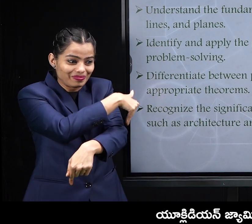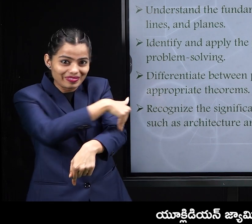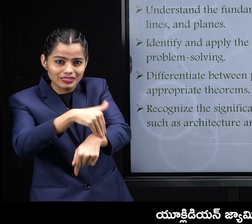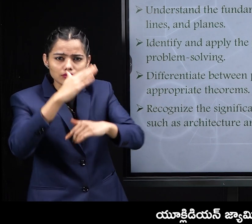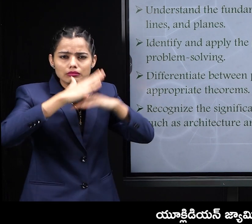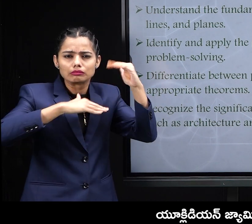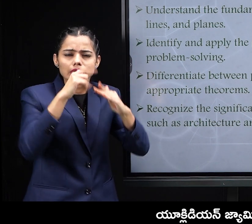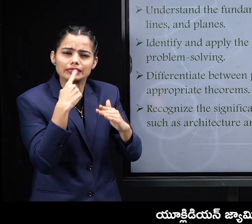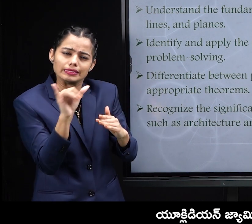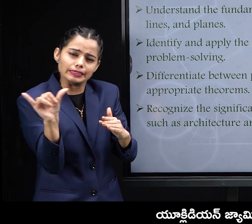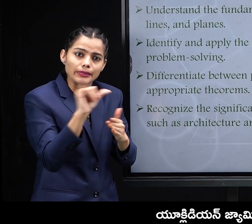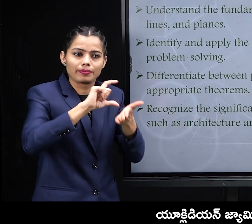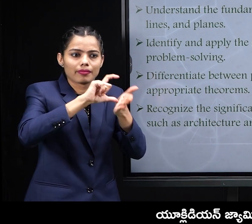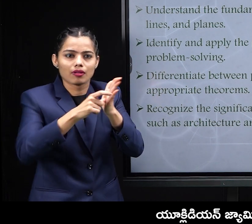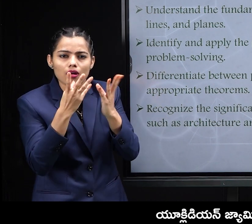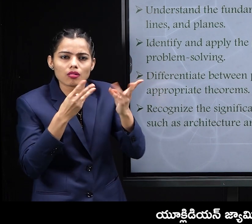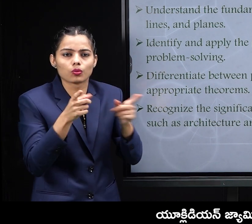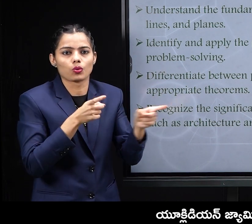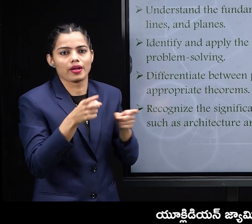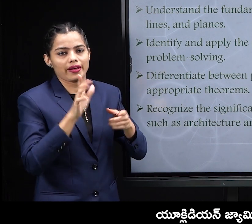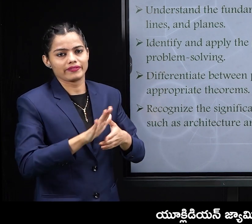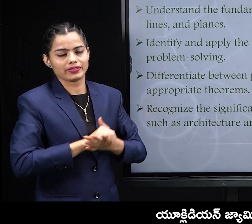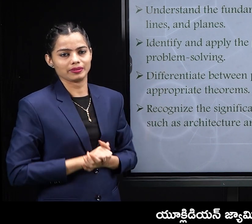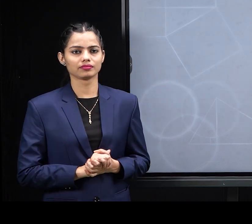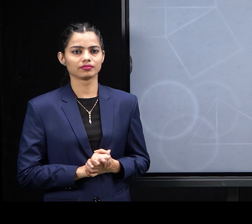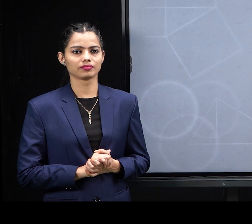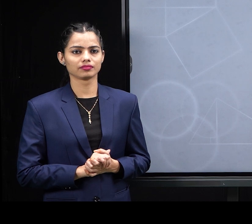జామితి ఉక్కా ప్రాముక్యతను గుర్తించండి కీలక